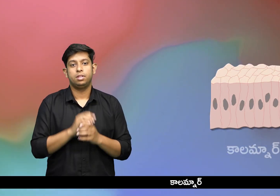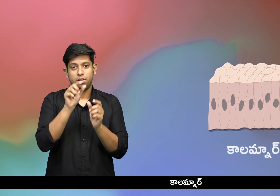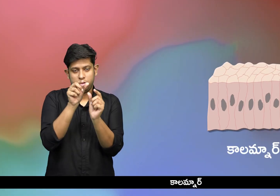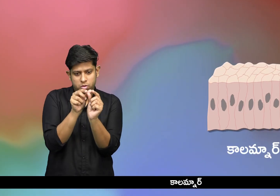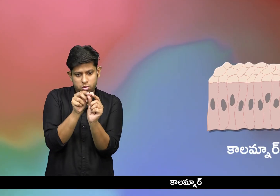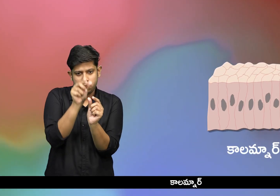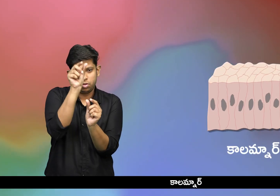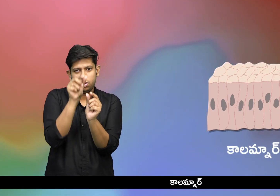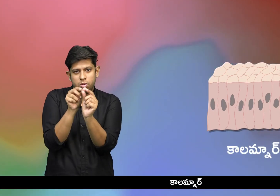కాల్మ్నార్.